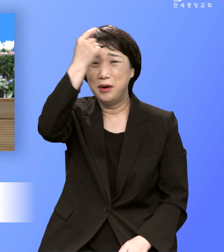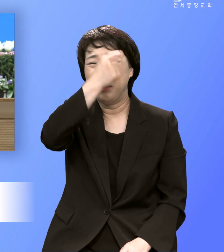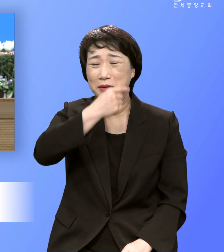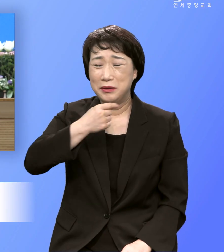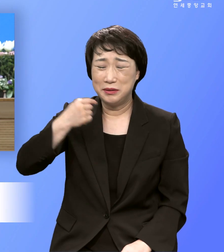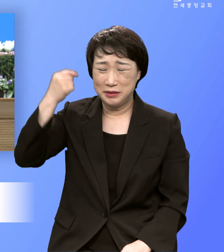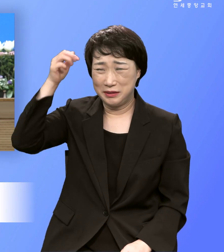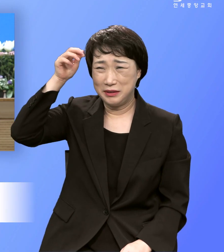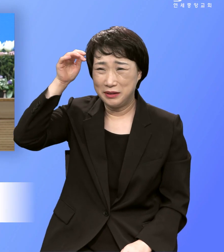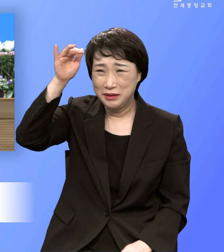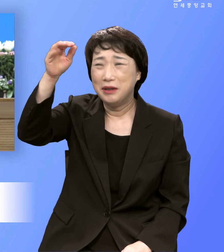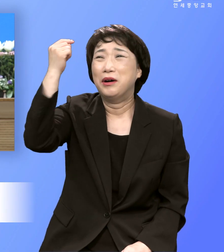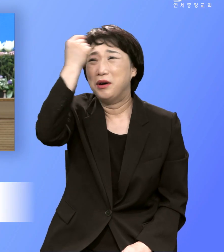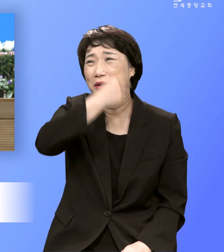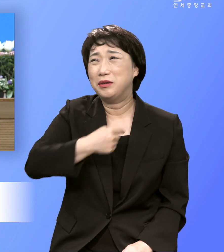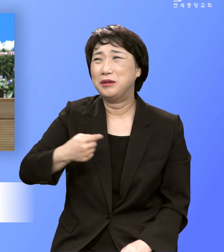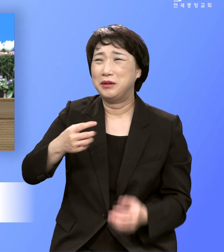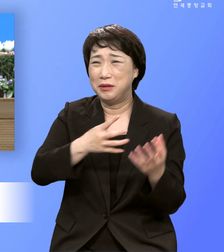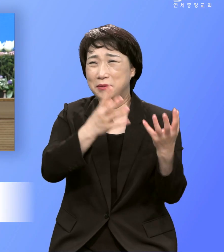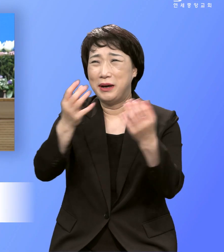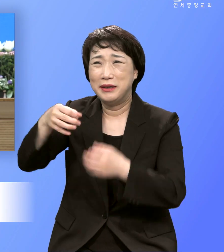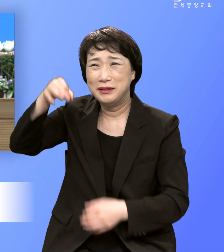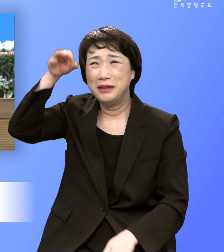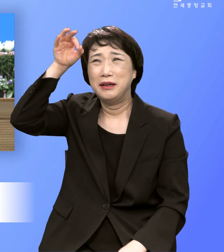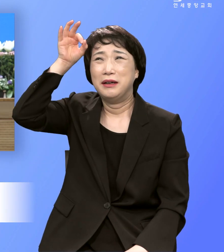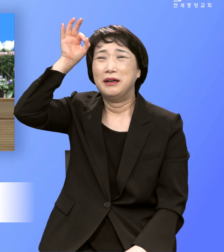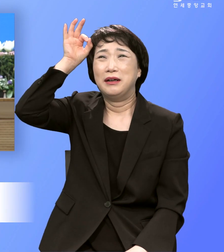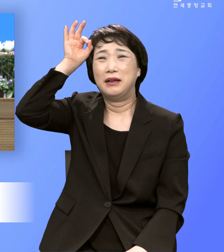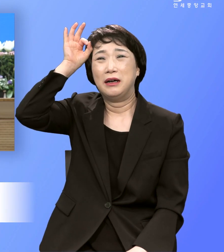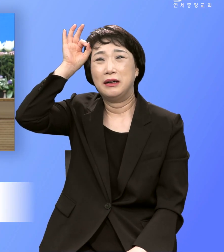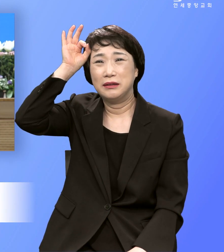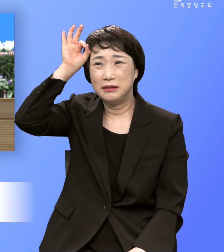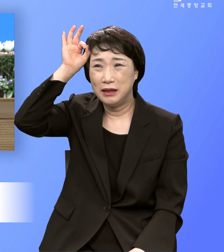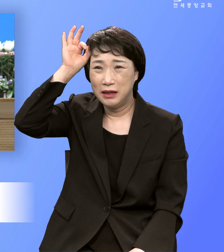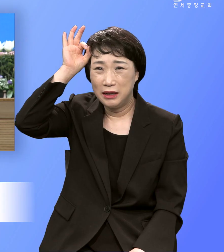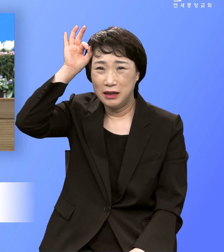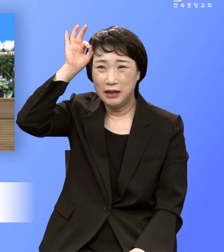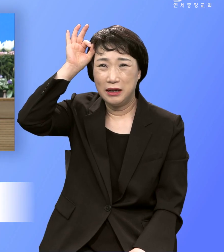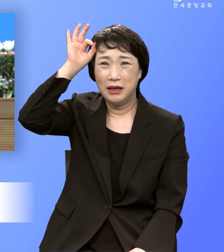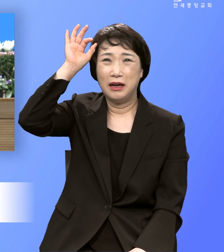그리운 얼굴들 많이 생각나?